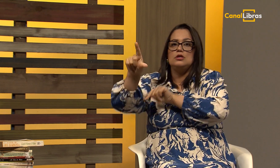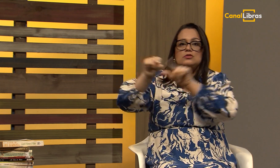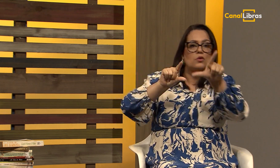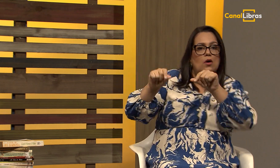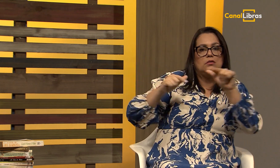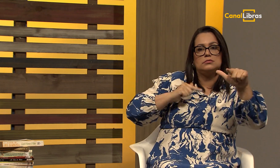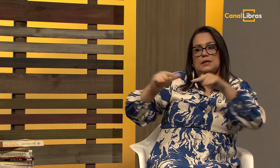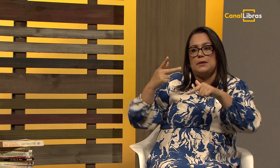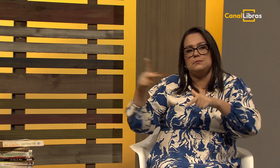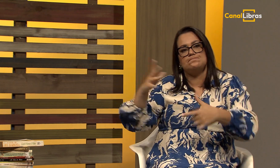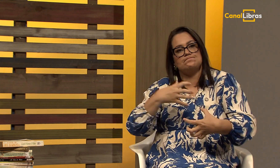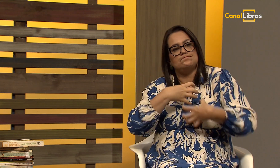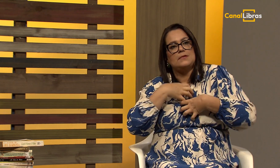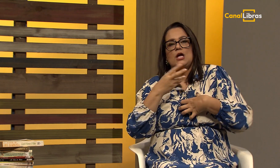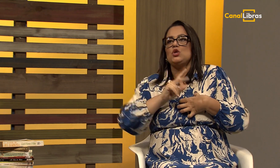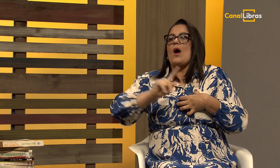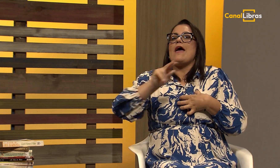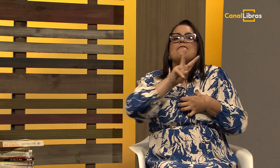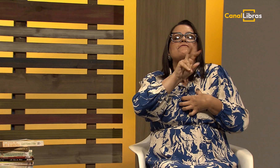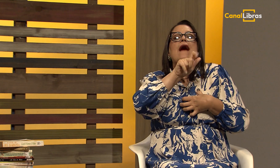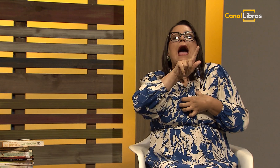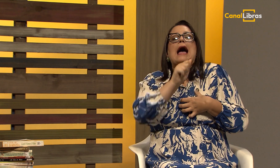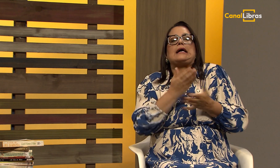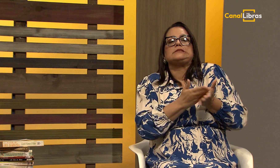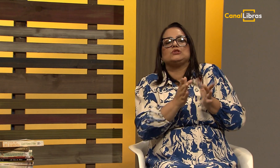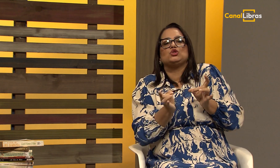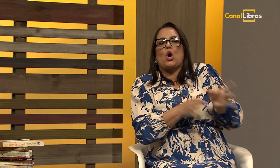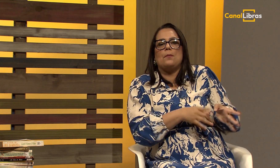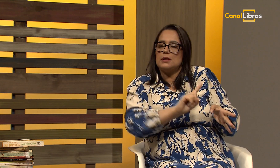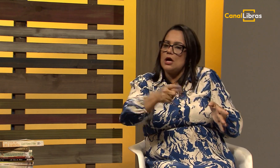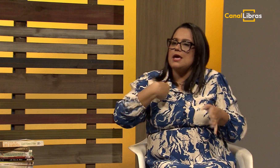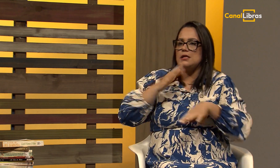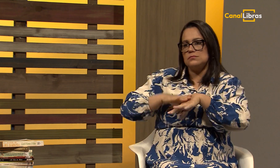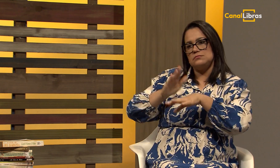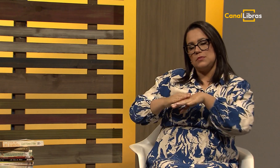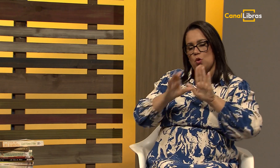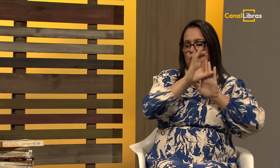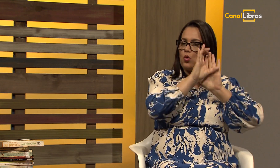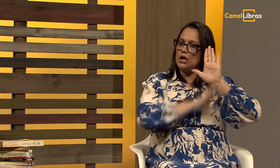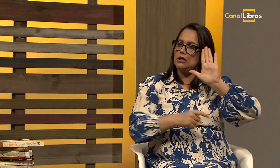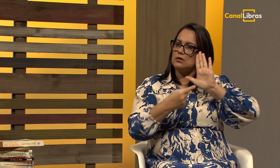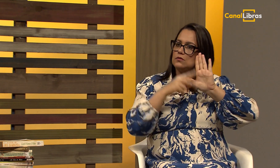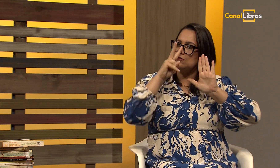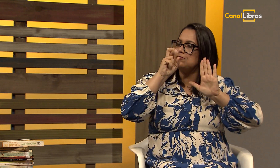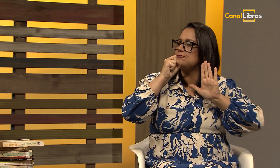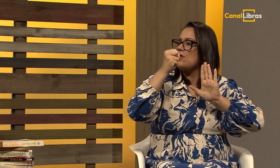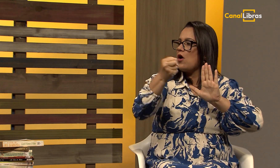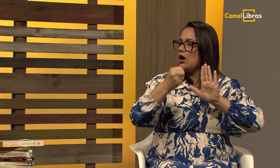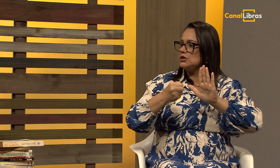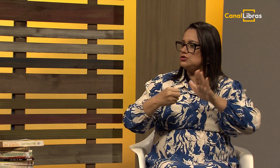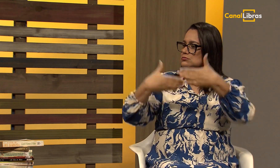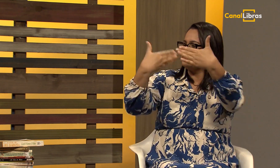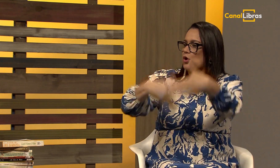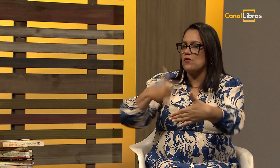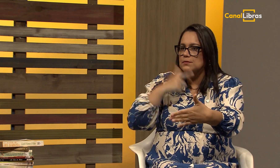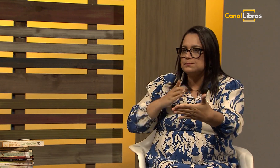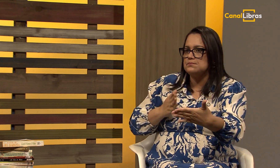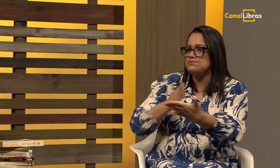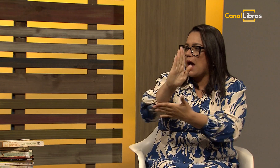disponibilidade. Com a sua formação bilíngue com êxito, o aluno surdo terá o seu direito de escolha garantido